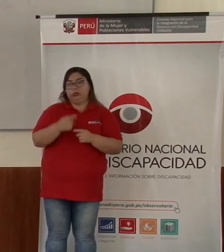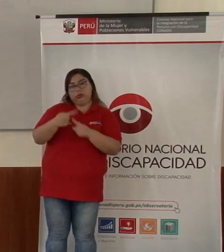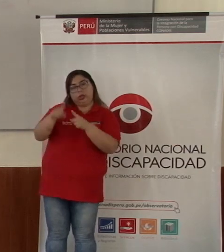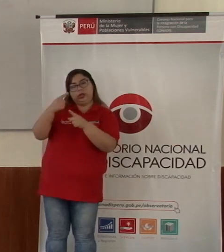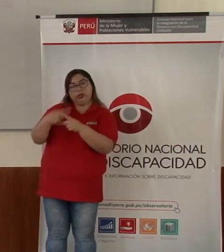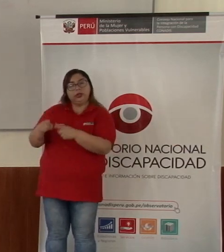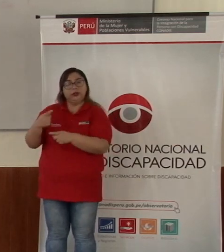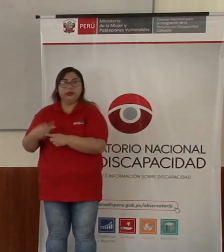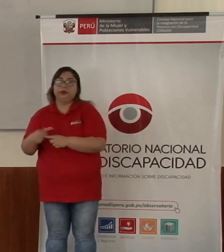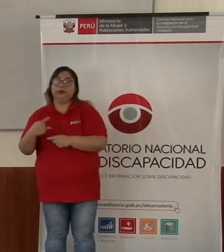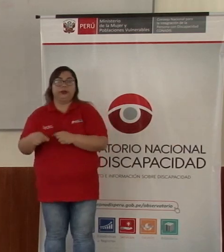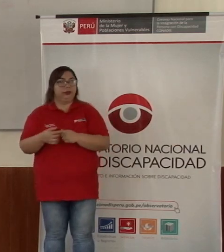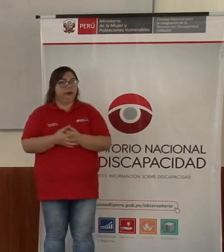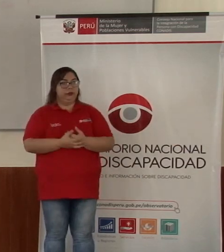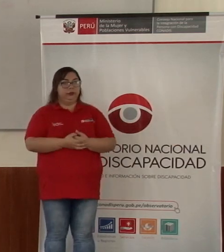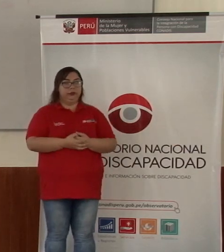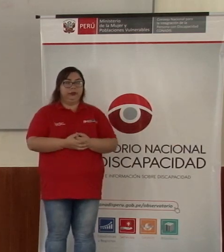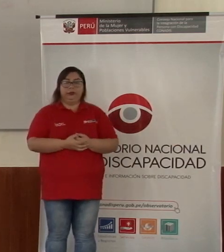etcétera, etcétera, etcétera.